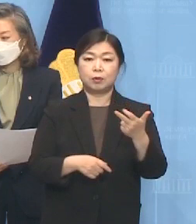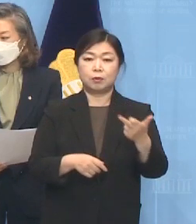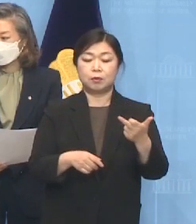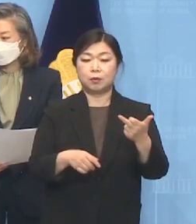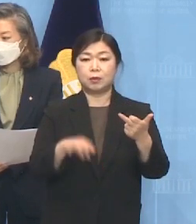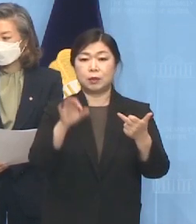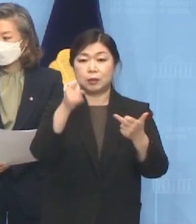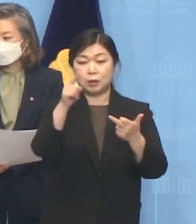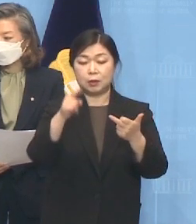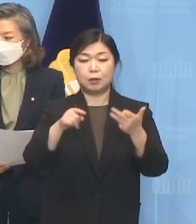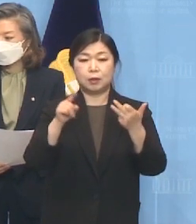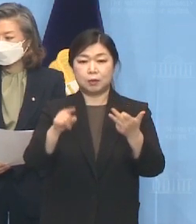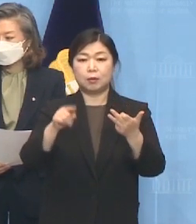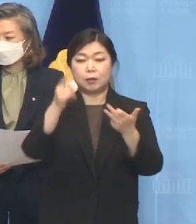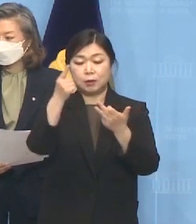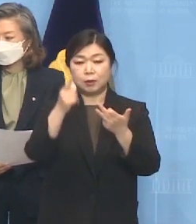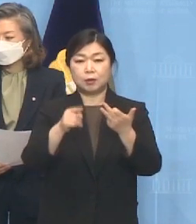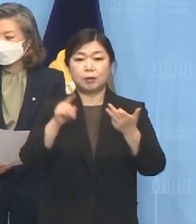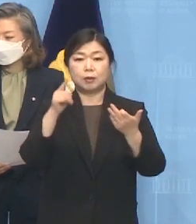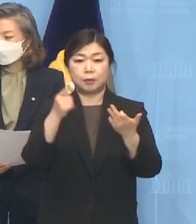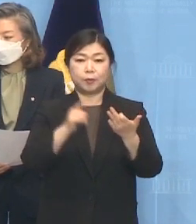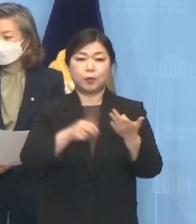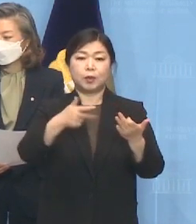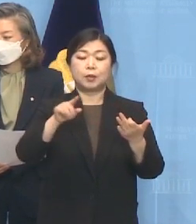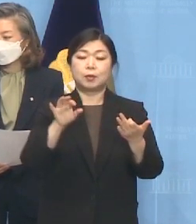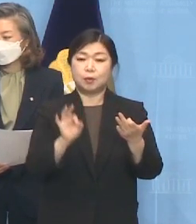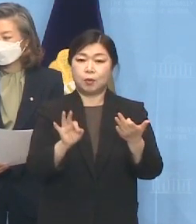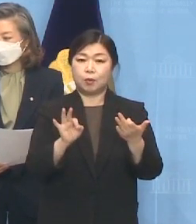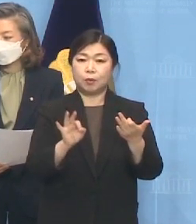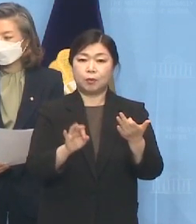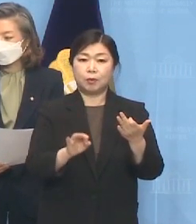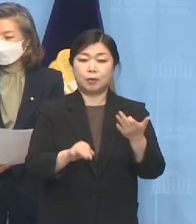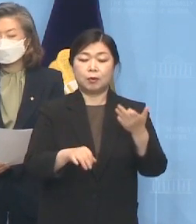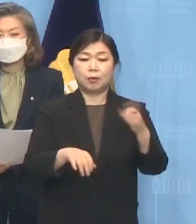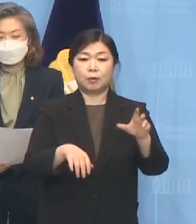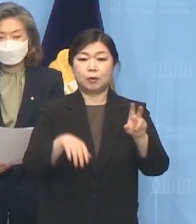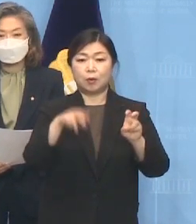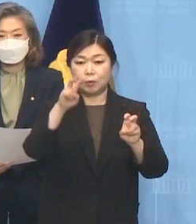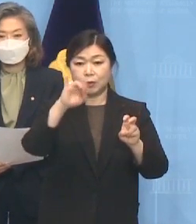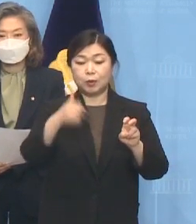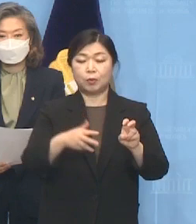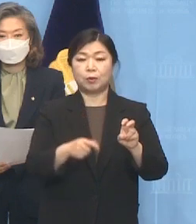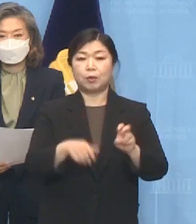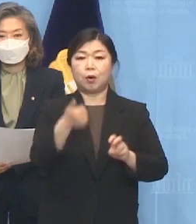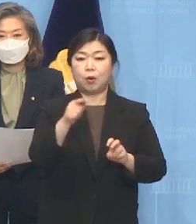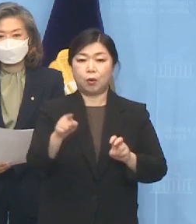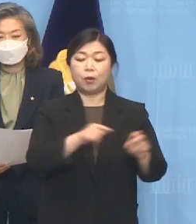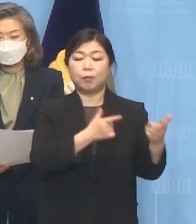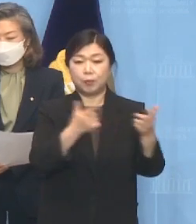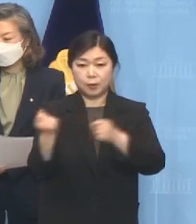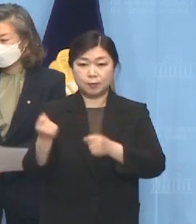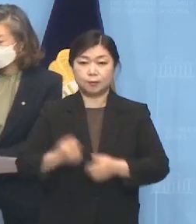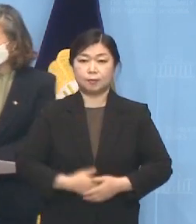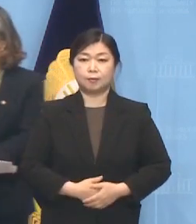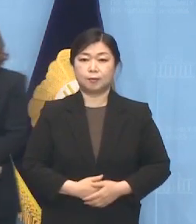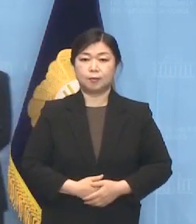빈 이원태 기 회식 정 필 무 천 준호 화형 일종